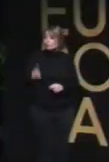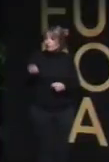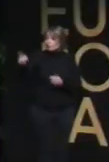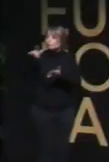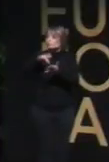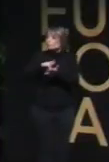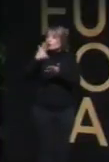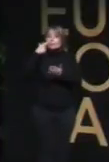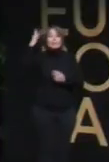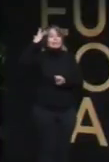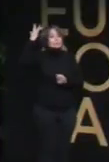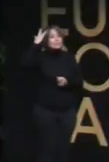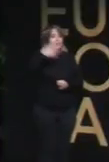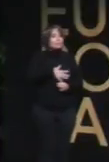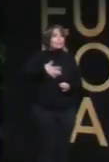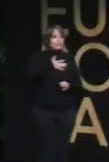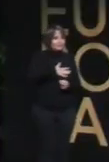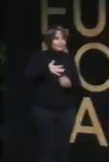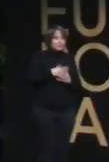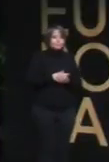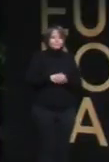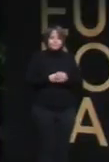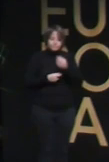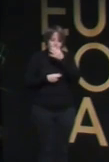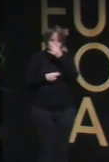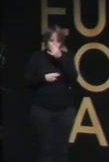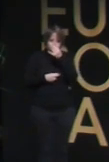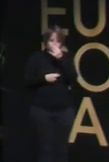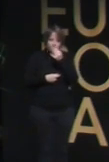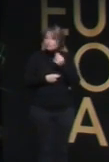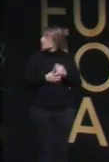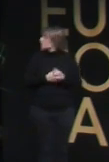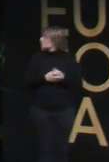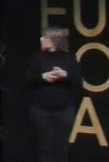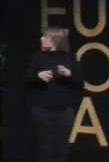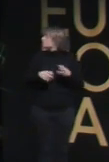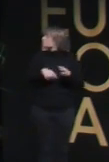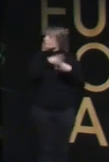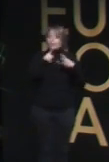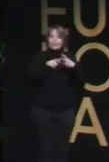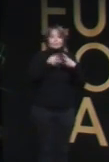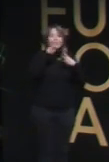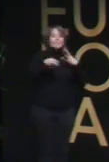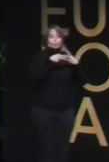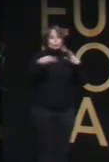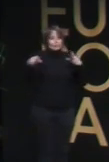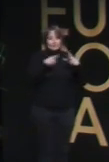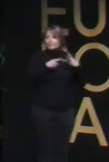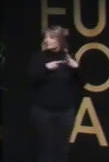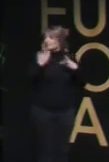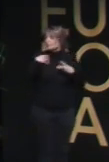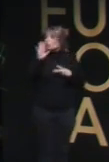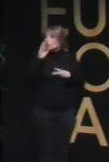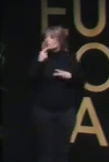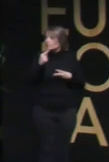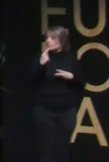de la expectativa del bienestar. ¿Vale? Y resultistas. Ya cuando usamos el me, que yo soy el primero, ya habéis visto antes, me ha salido